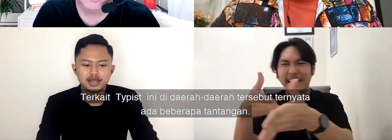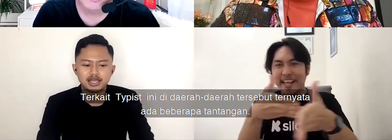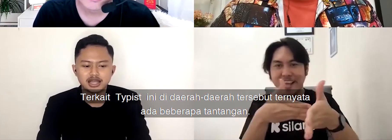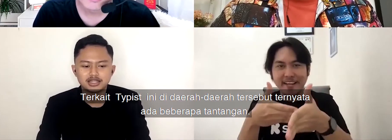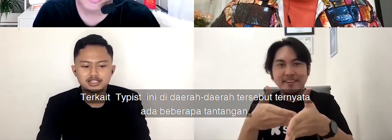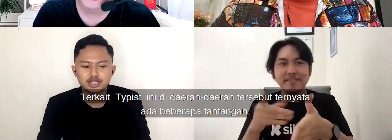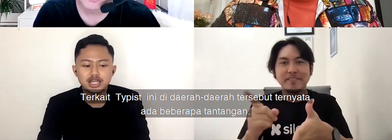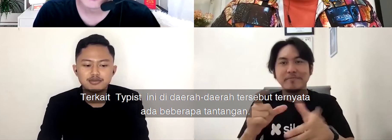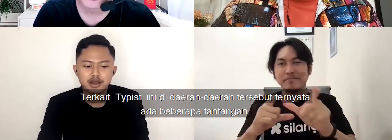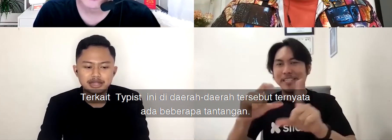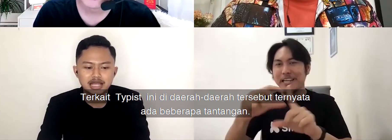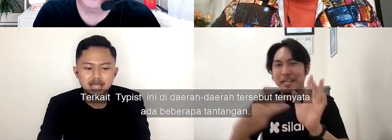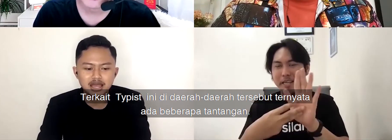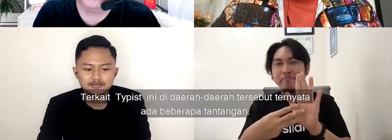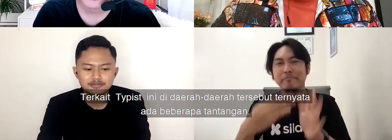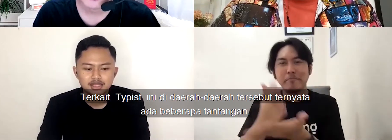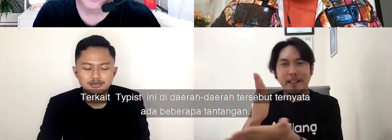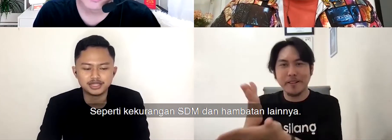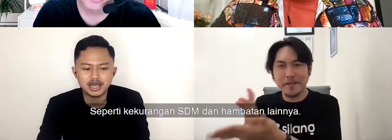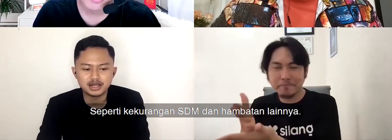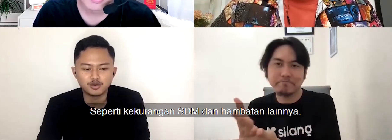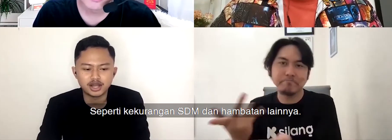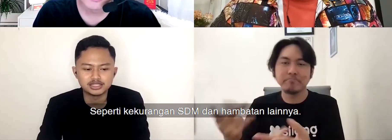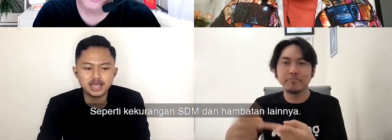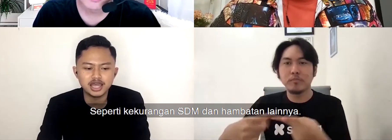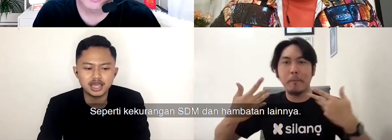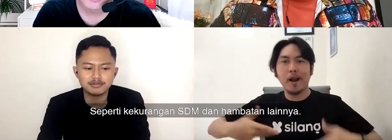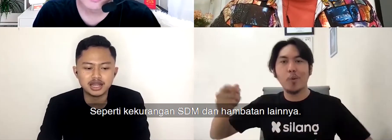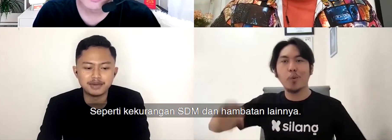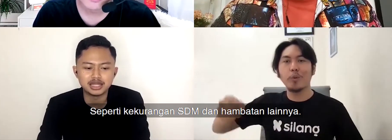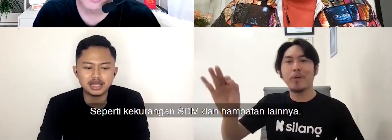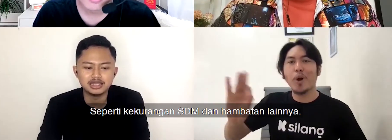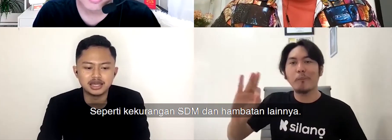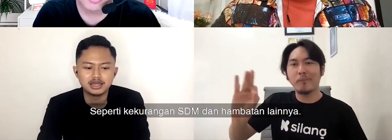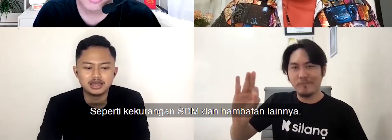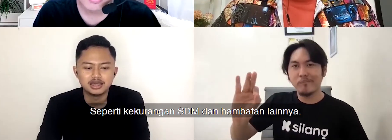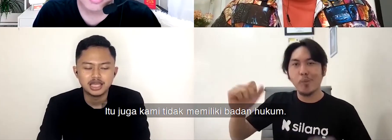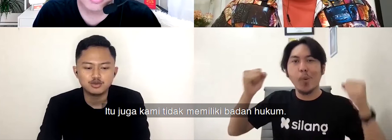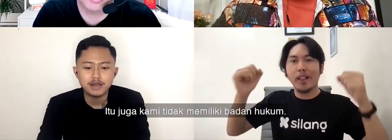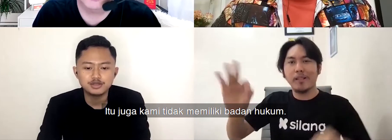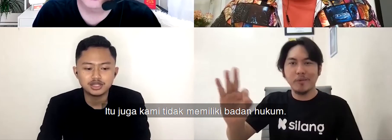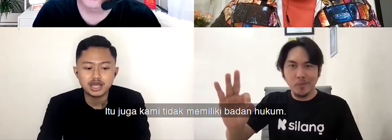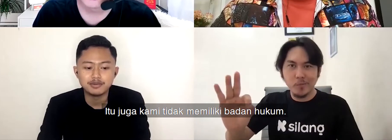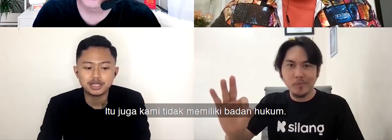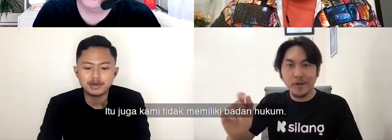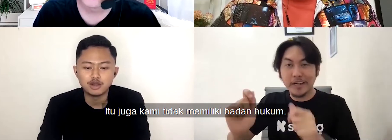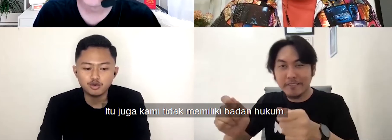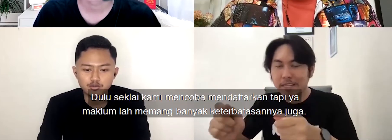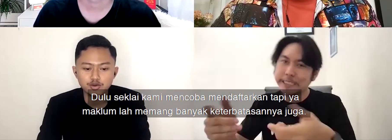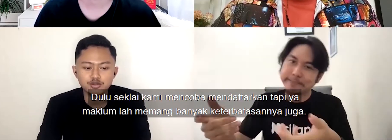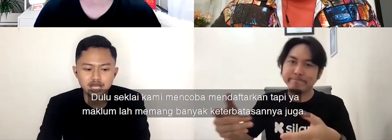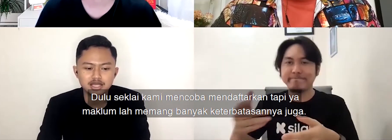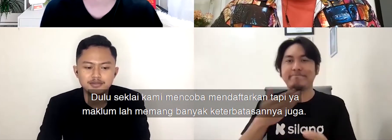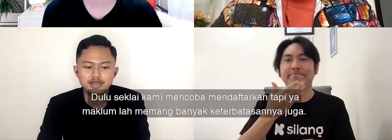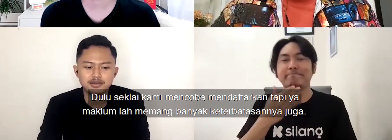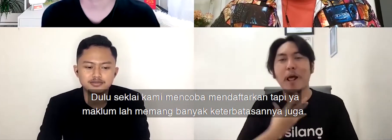ini di berbagai daerah tersebut ada beberapa tantangan seperti kekurangan SDM dan hambatan lainnya yaitu kami juga tidak memiliki badan hukum